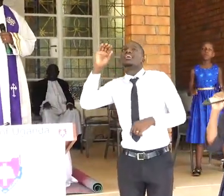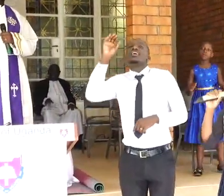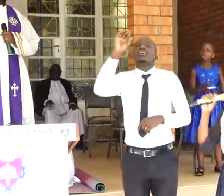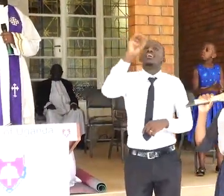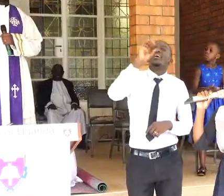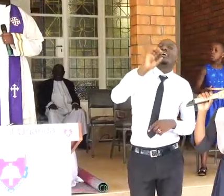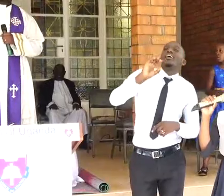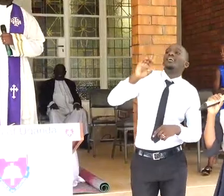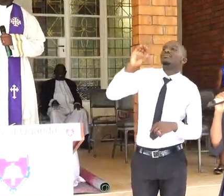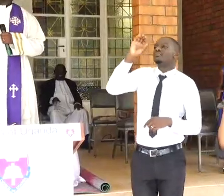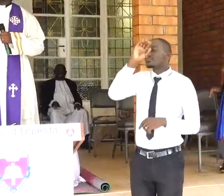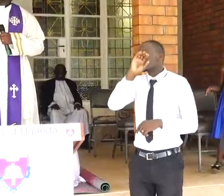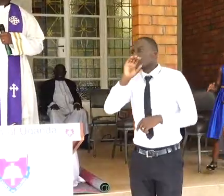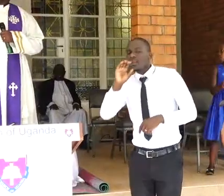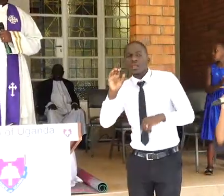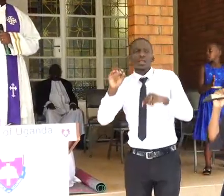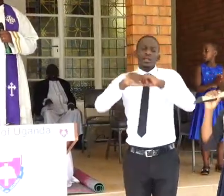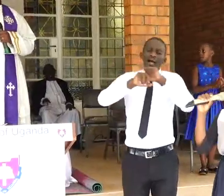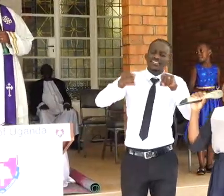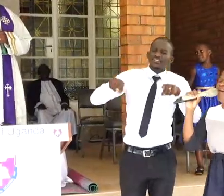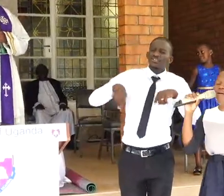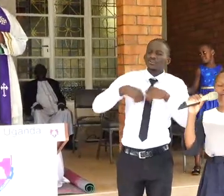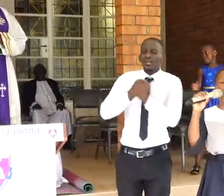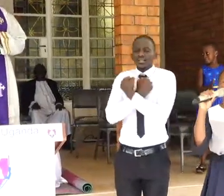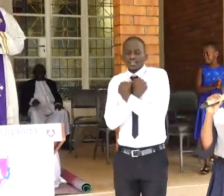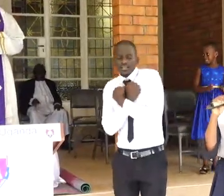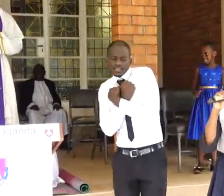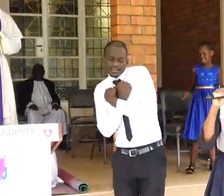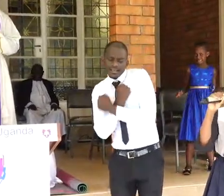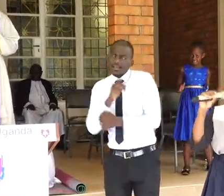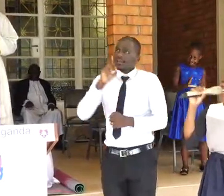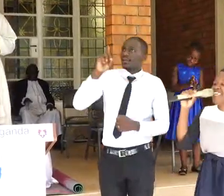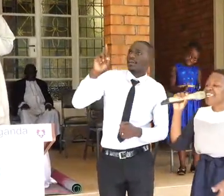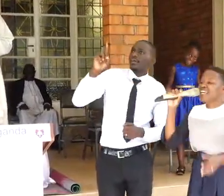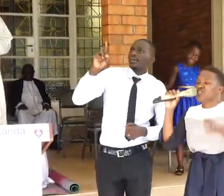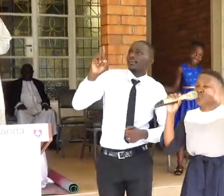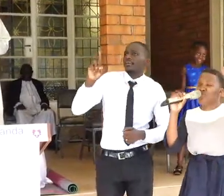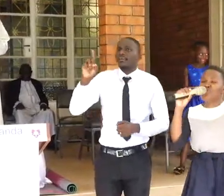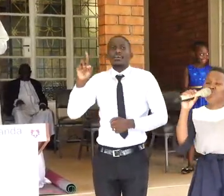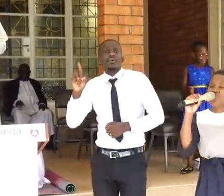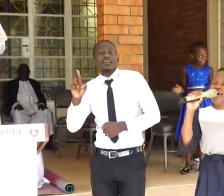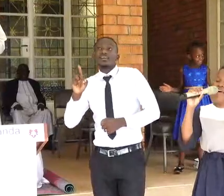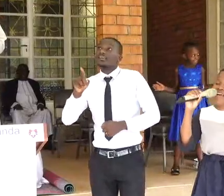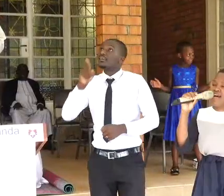nonye. Encha ya lelo. Katumu sinze.